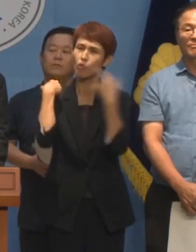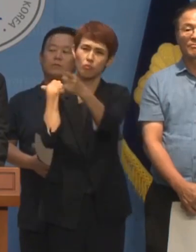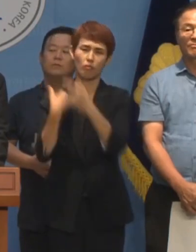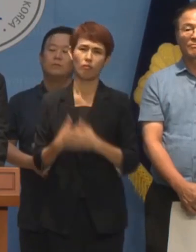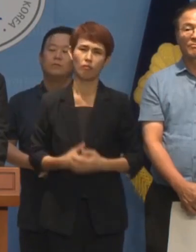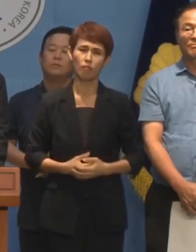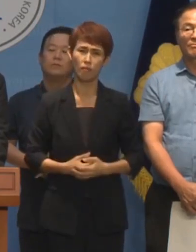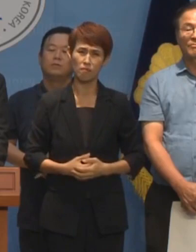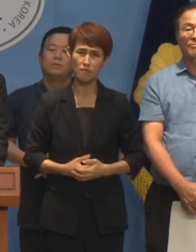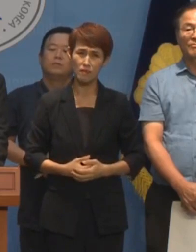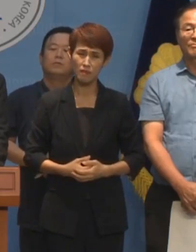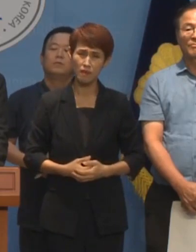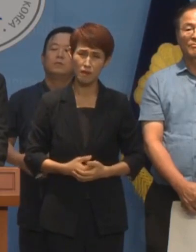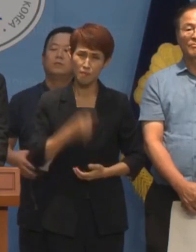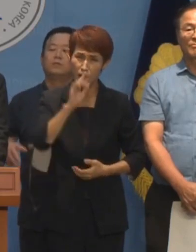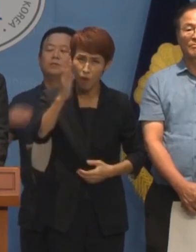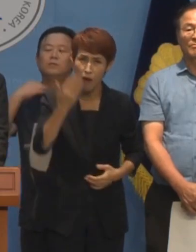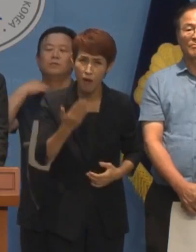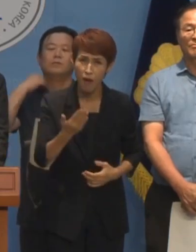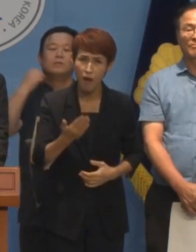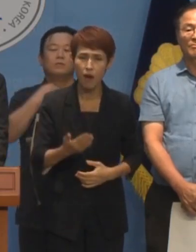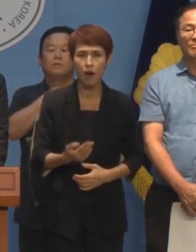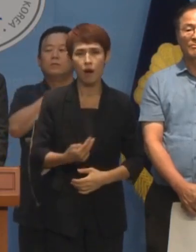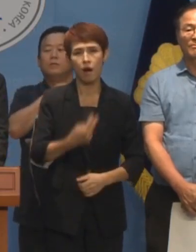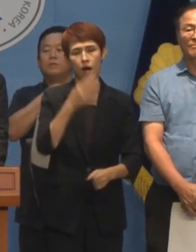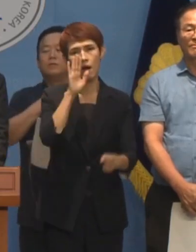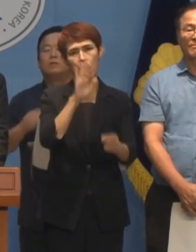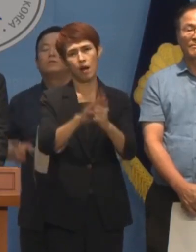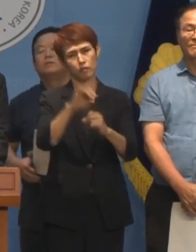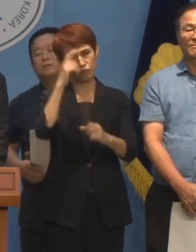일입니까? 이게 있을 수 있는 일입니까?